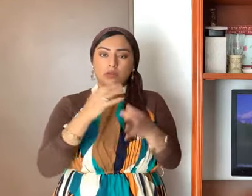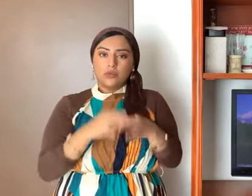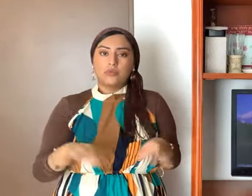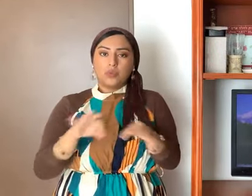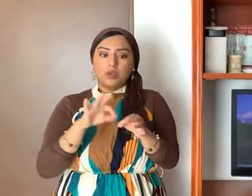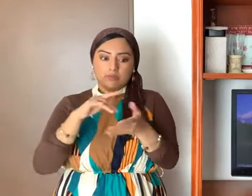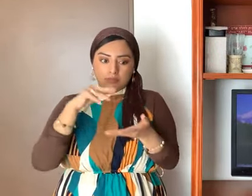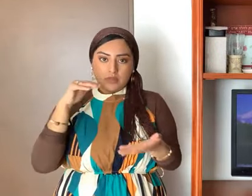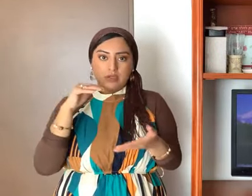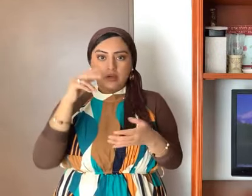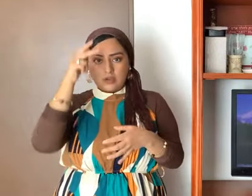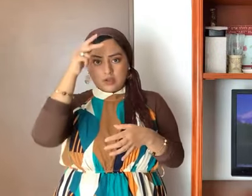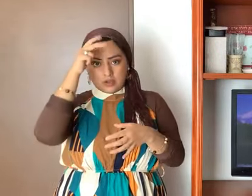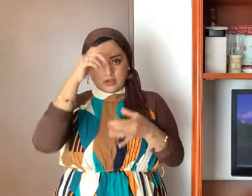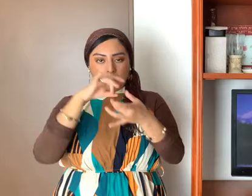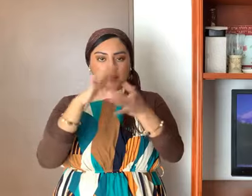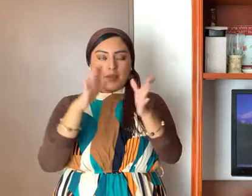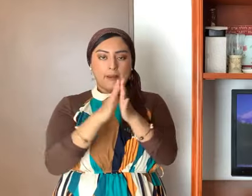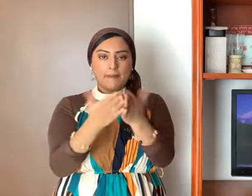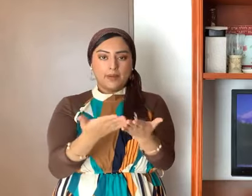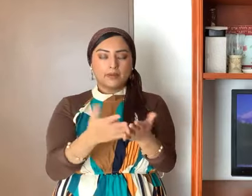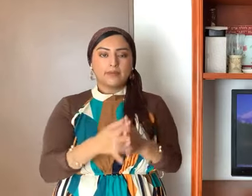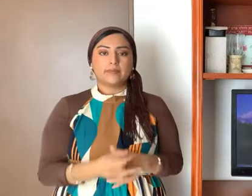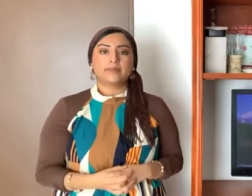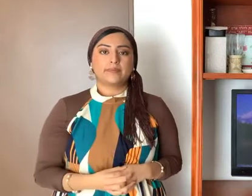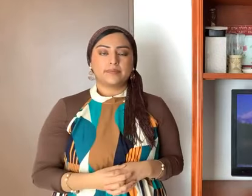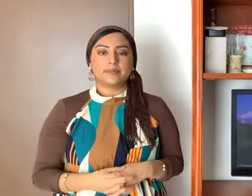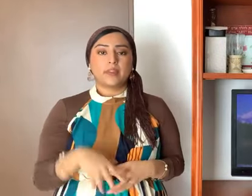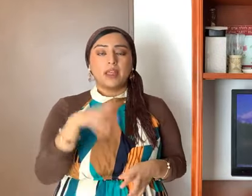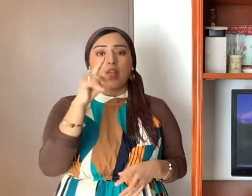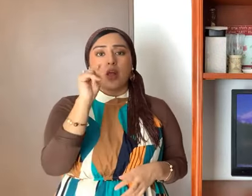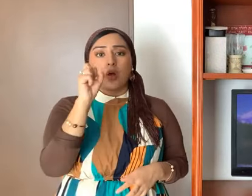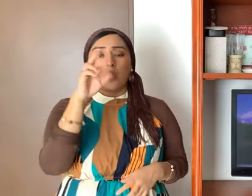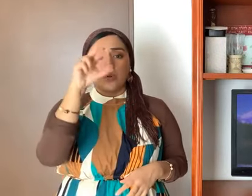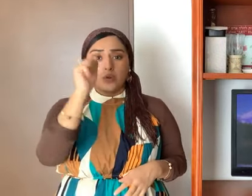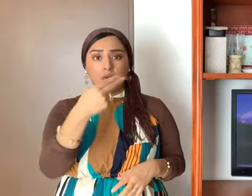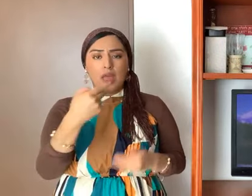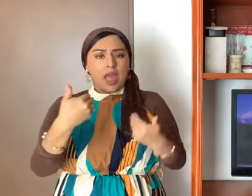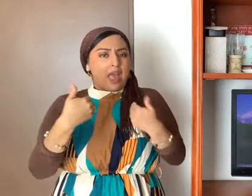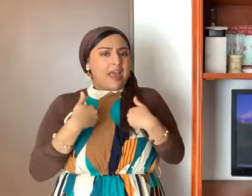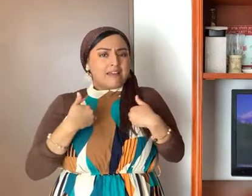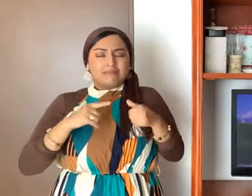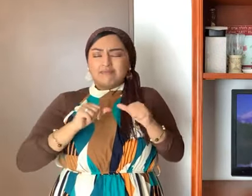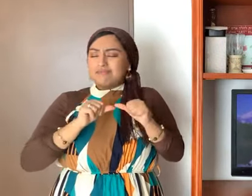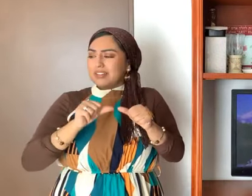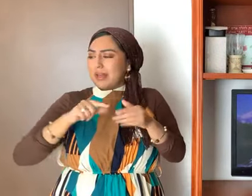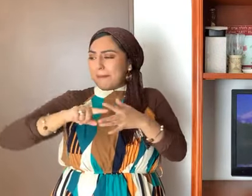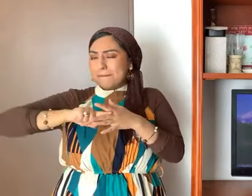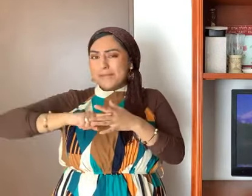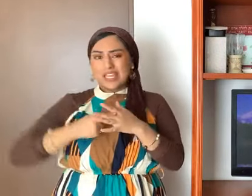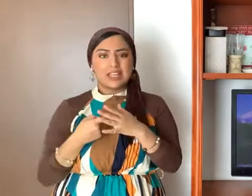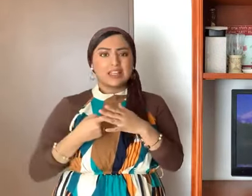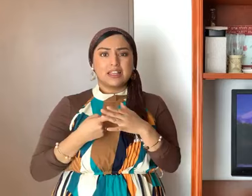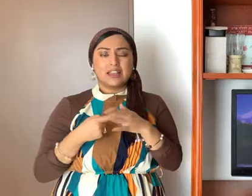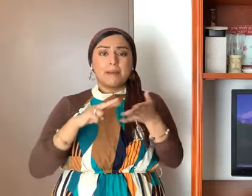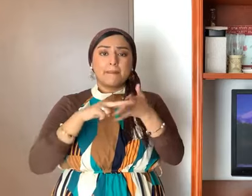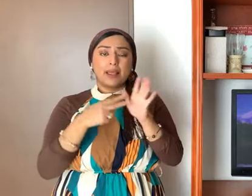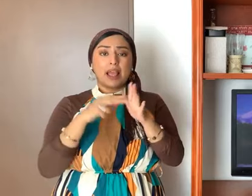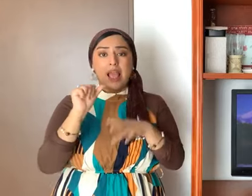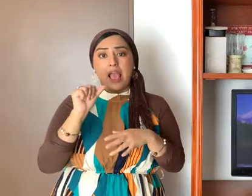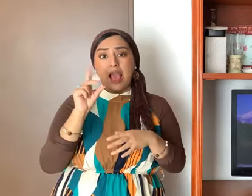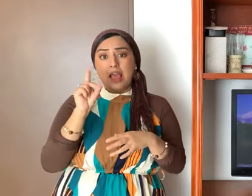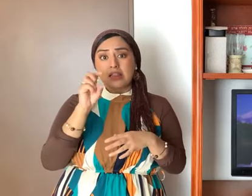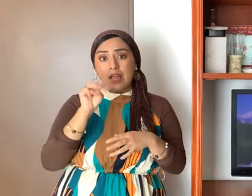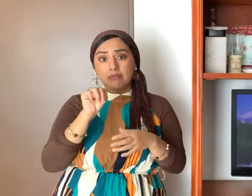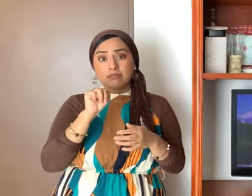y estudie los libros de liberación demoníaca. La Torá existe desde el principio de la creación, es decir, Adán